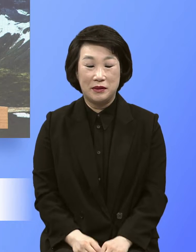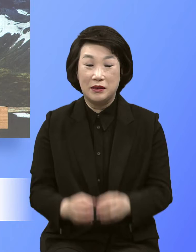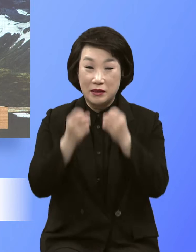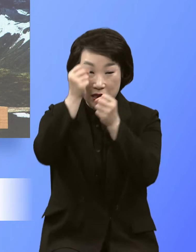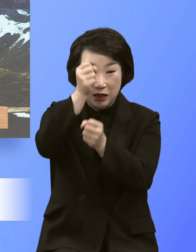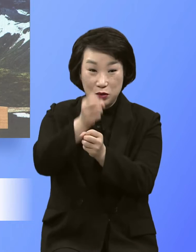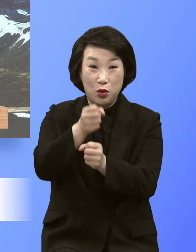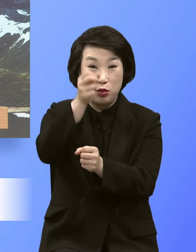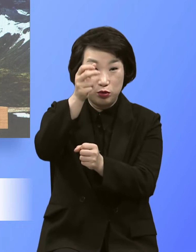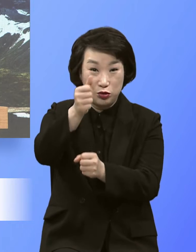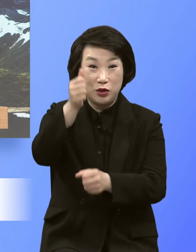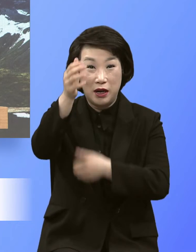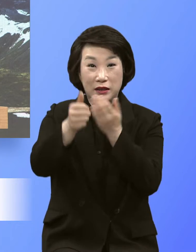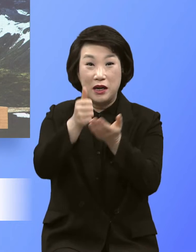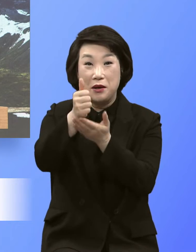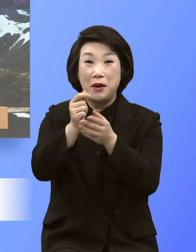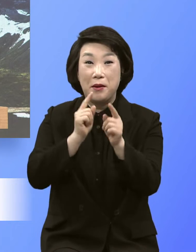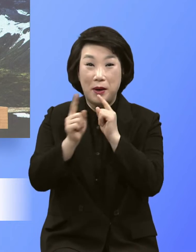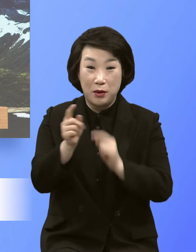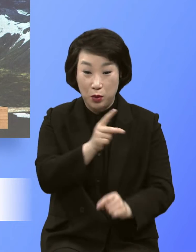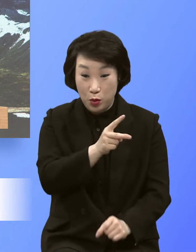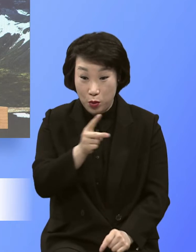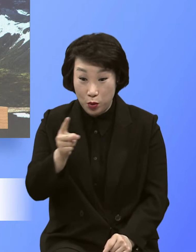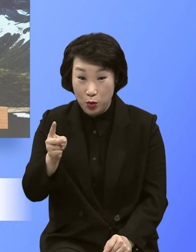창조자 하나님의 말씀이 곧